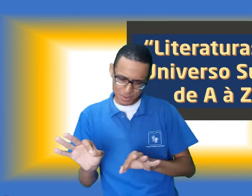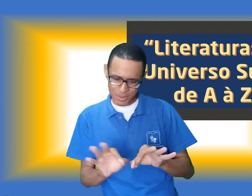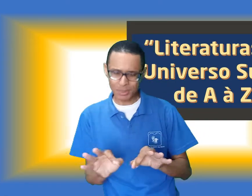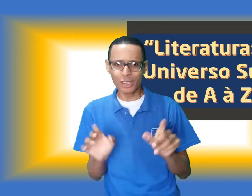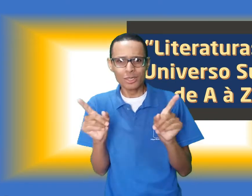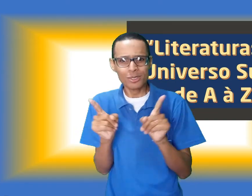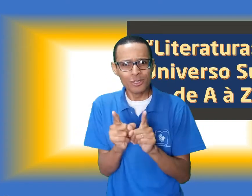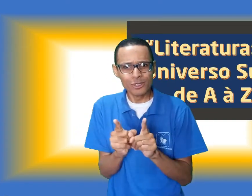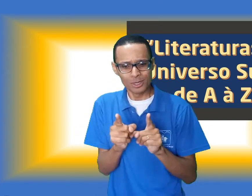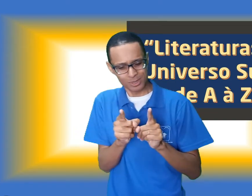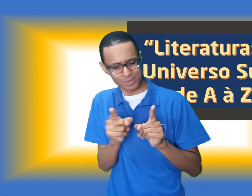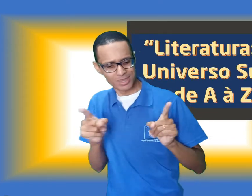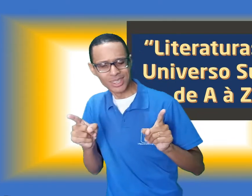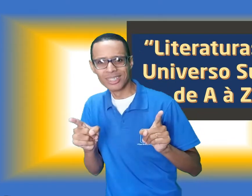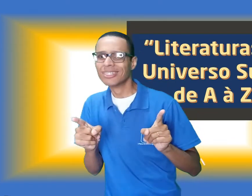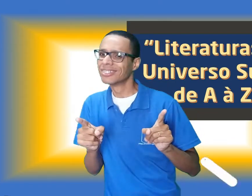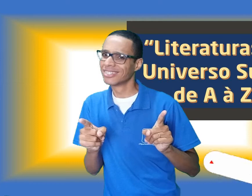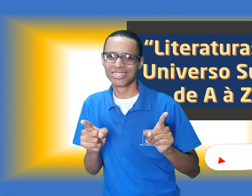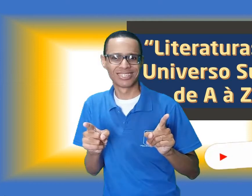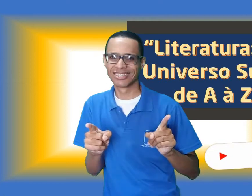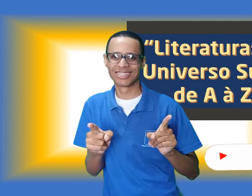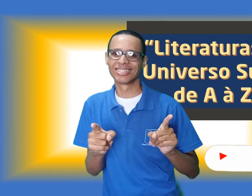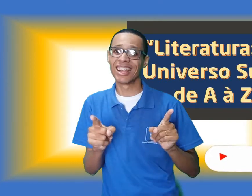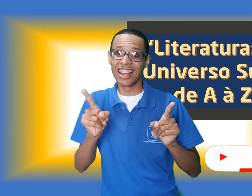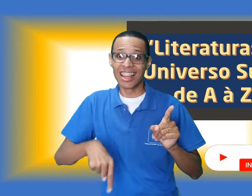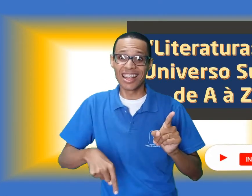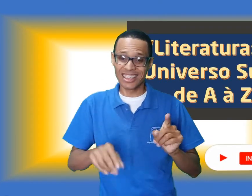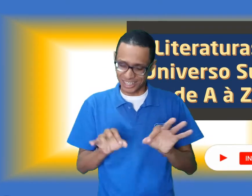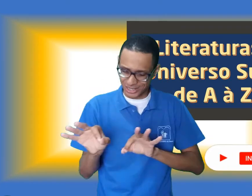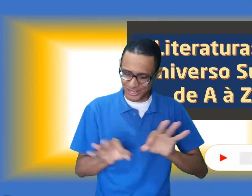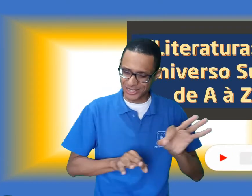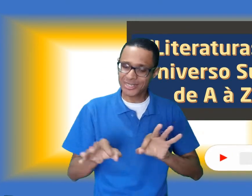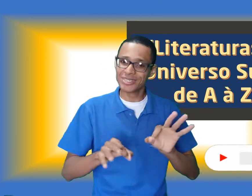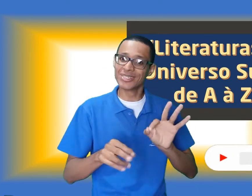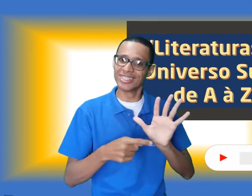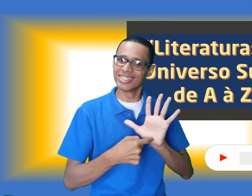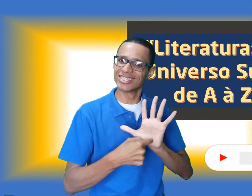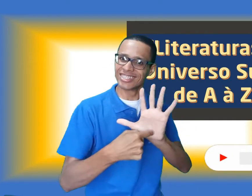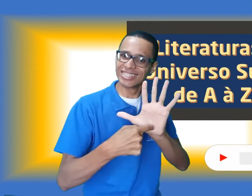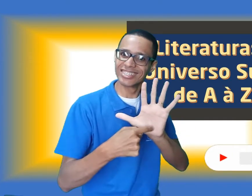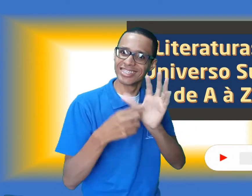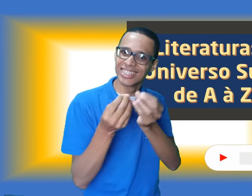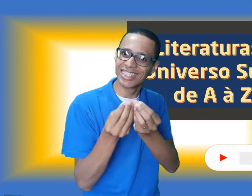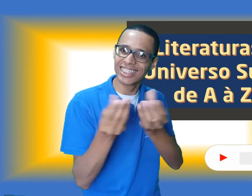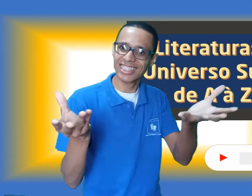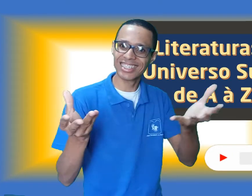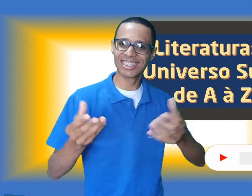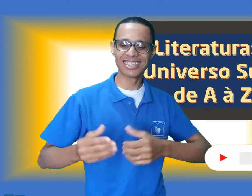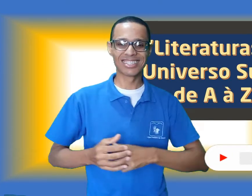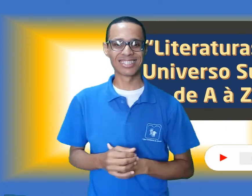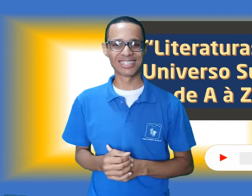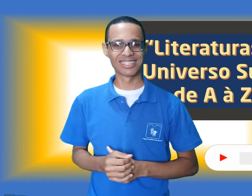produzir mais um vídeo ainda que pequeno essa produção é para vocês